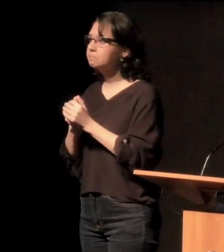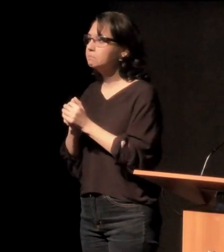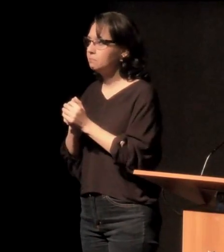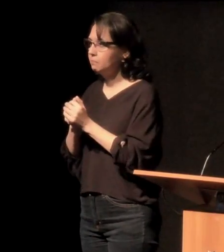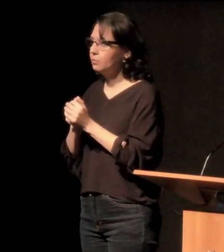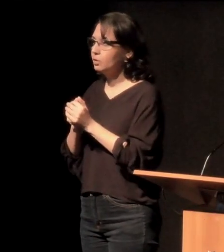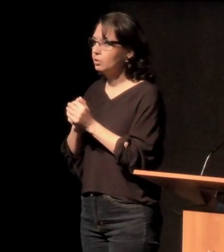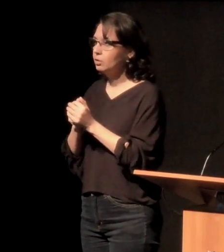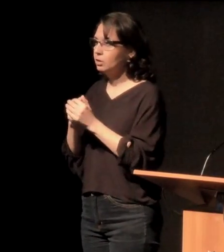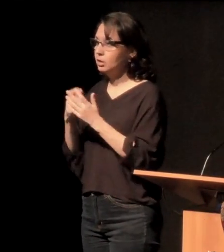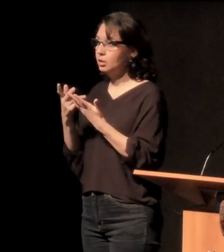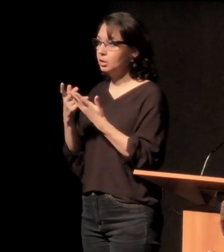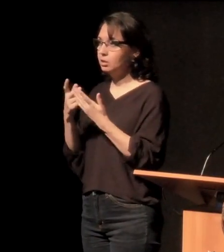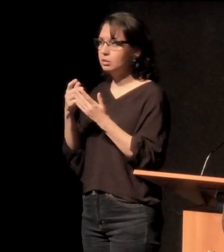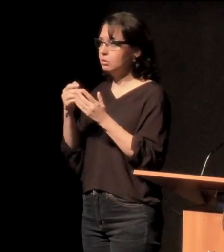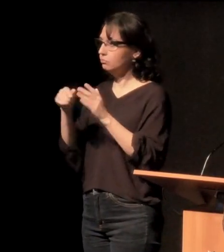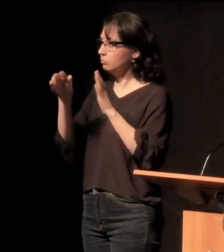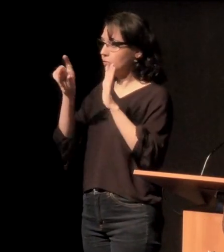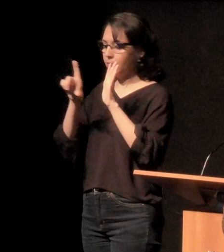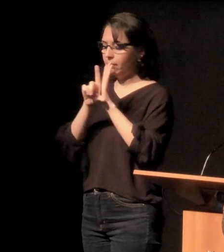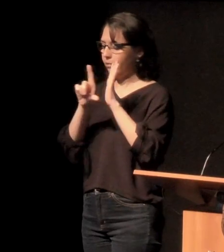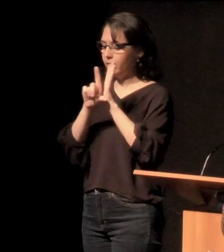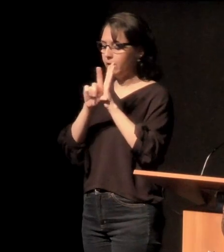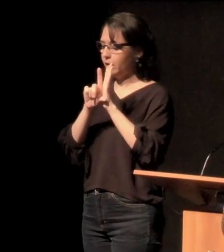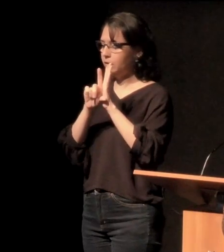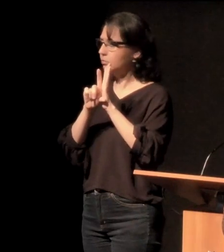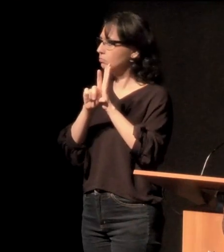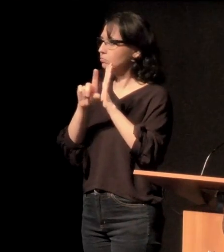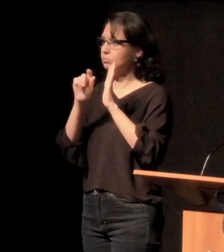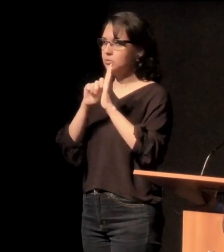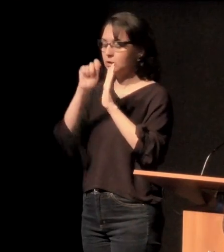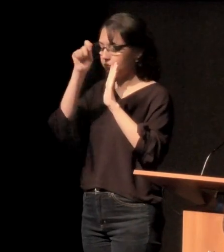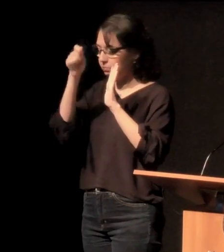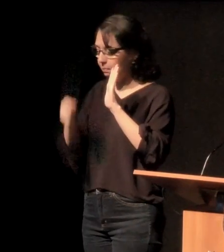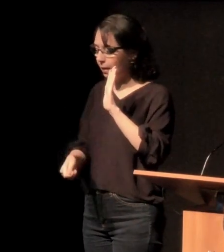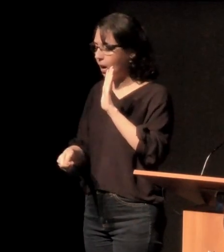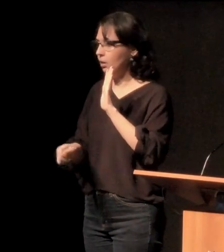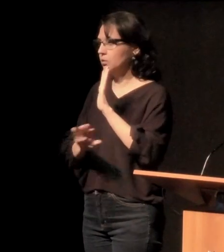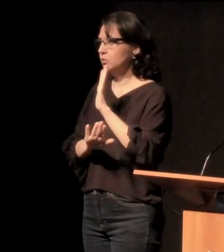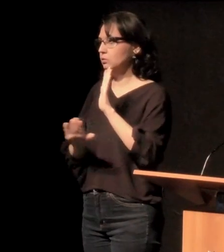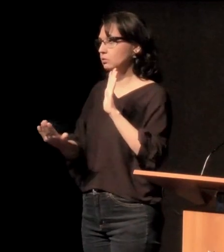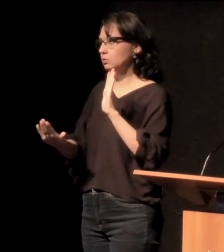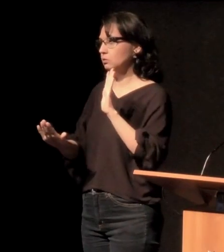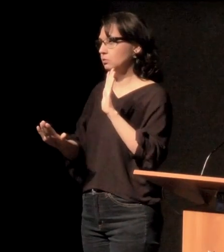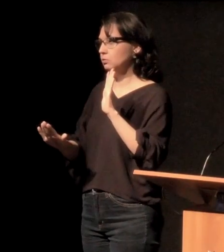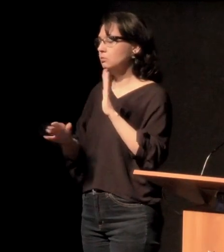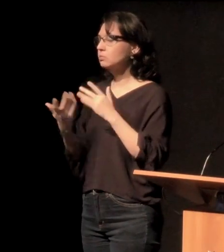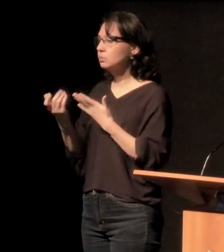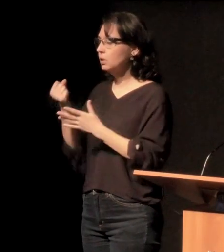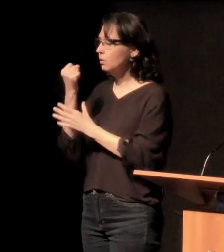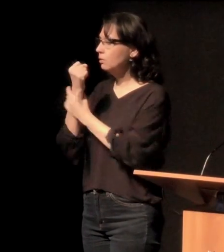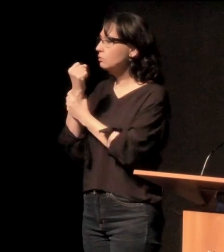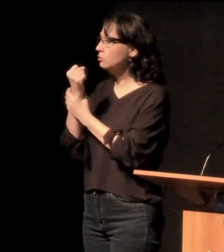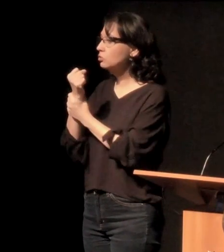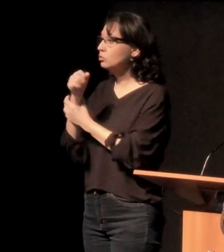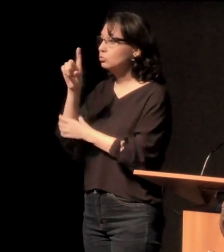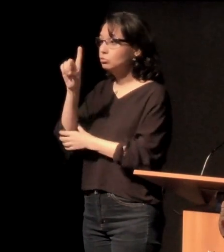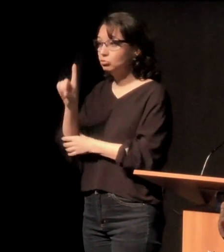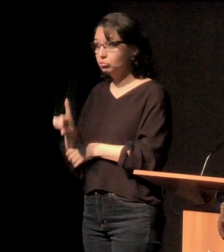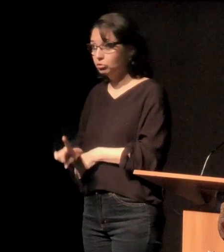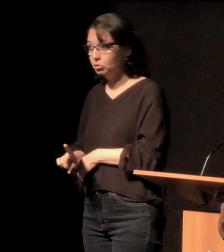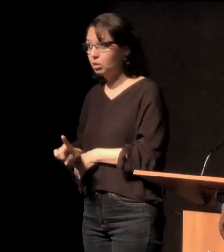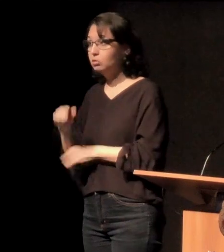friamente né sem a preocupação com a garantia do direito mas com uma preocupação mais